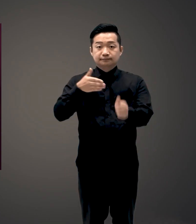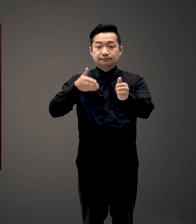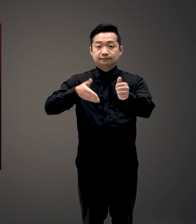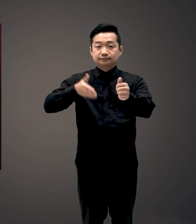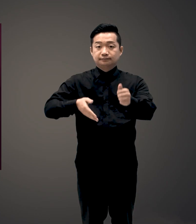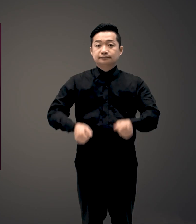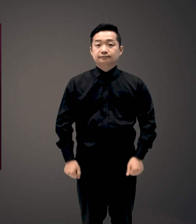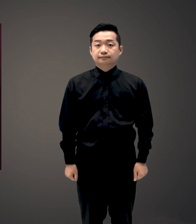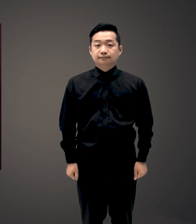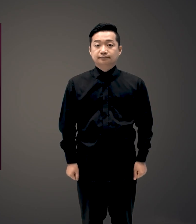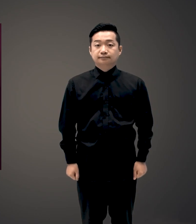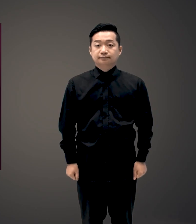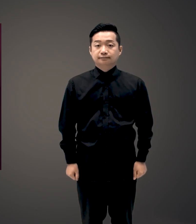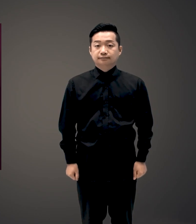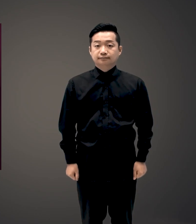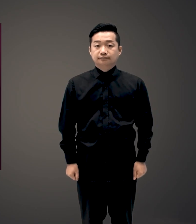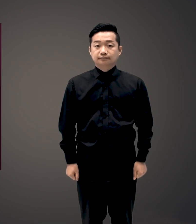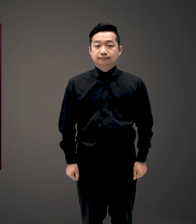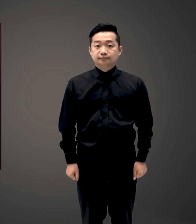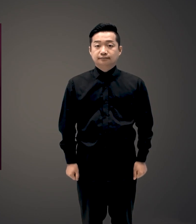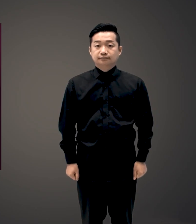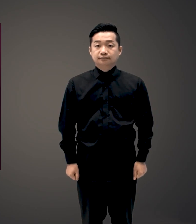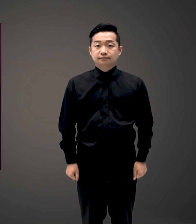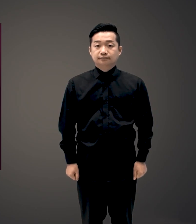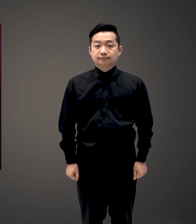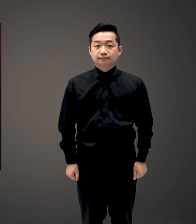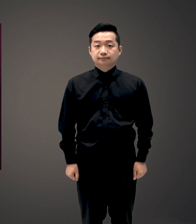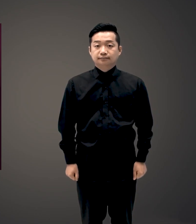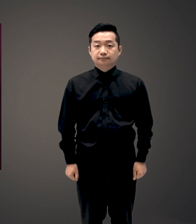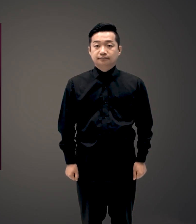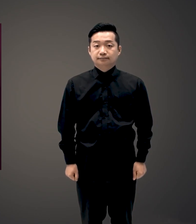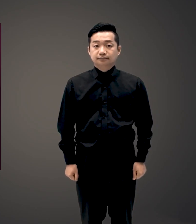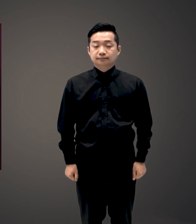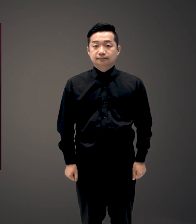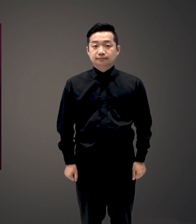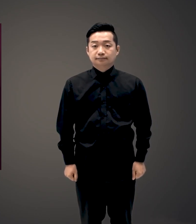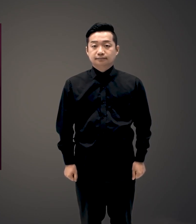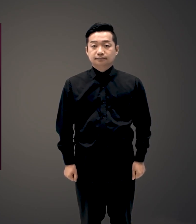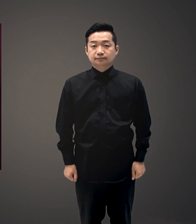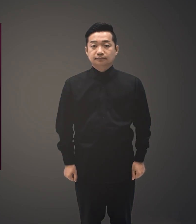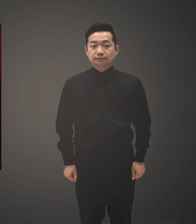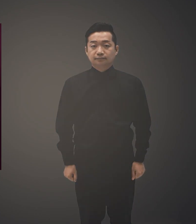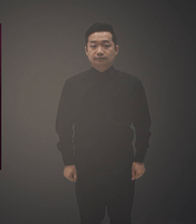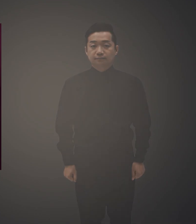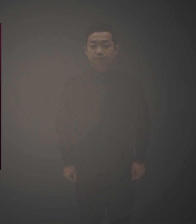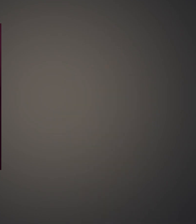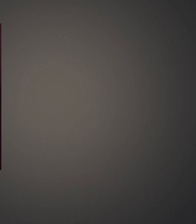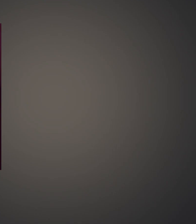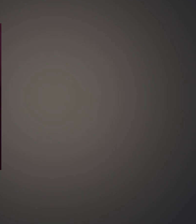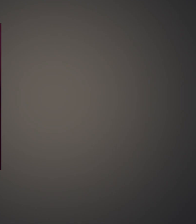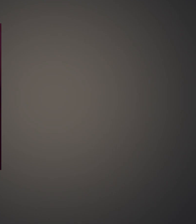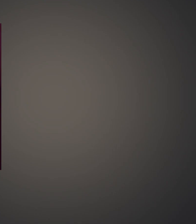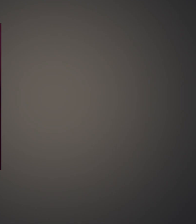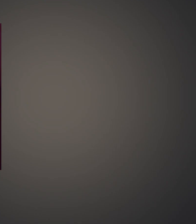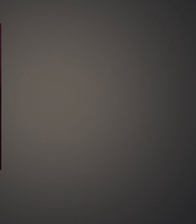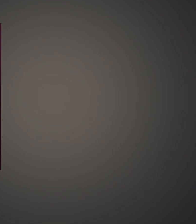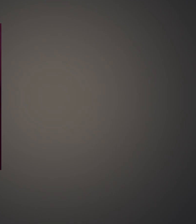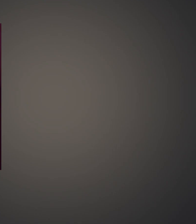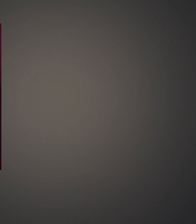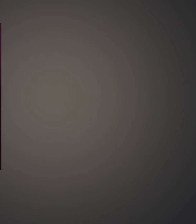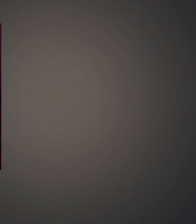고인의 손자이자 마들렌의 외아들 폴이다. 아이가 뛰어내린다. 장례식은 완전히 엉망이 되었다.